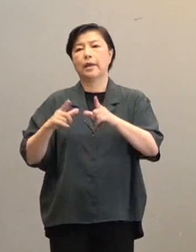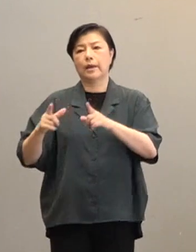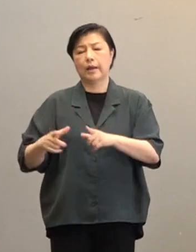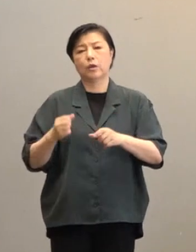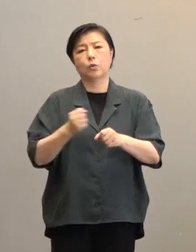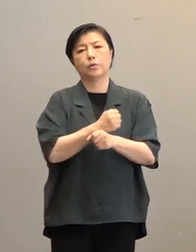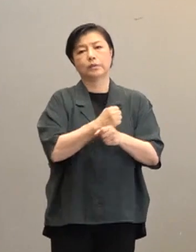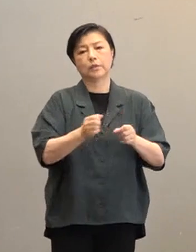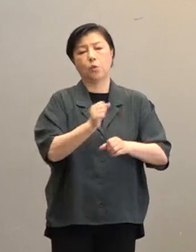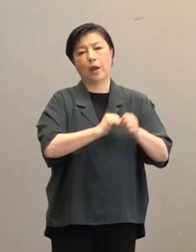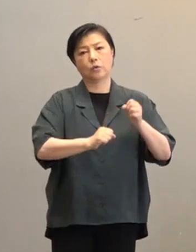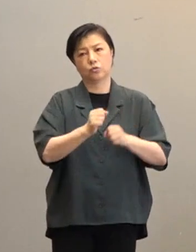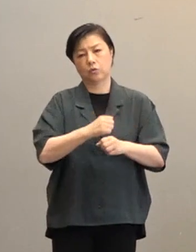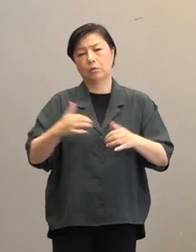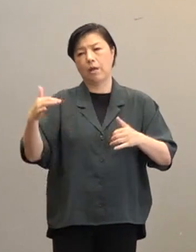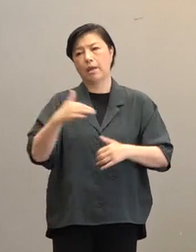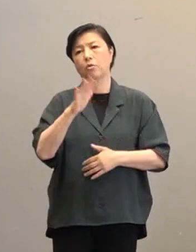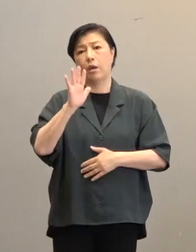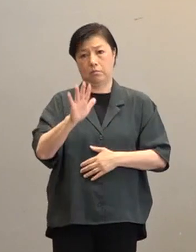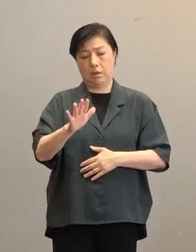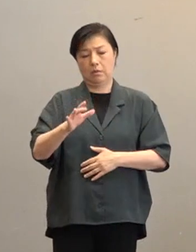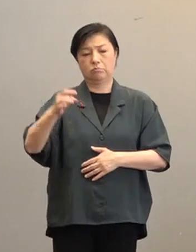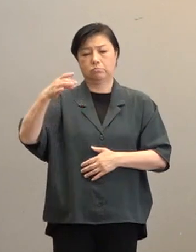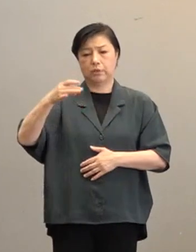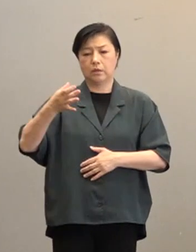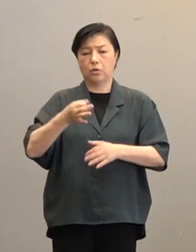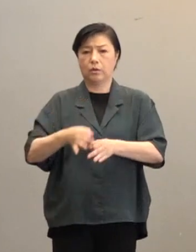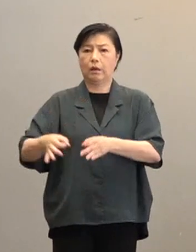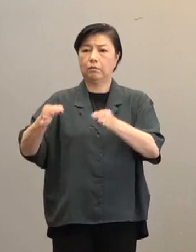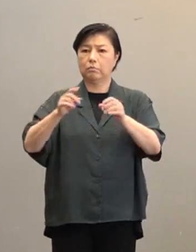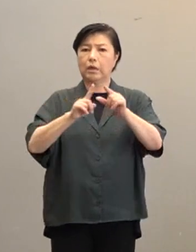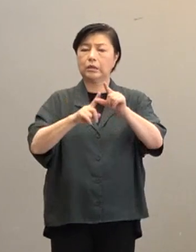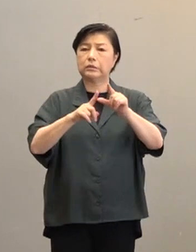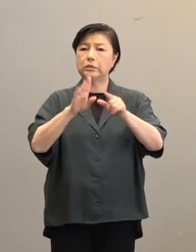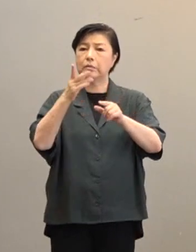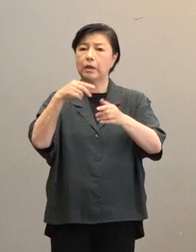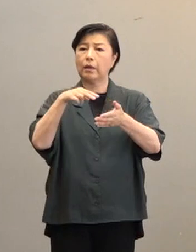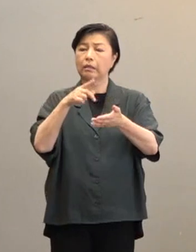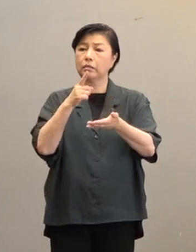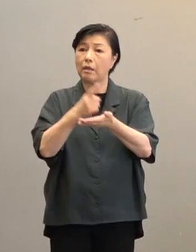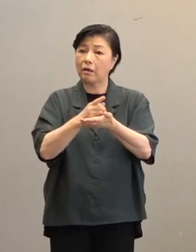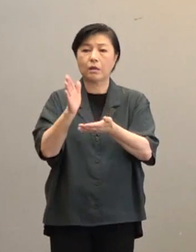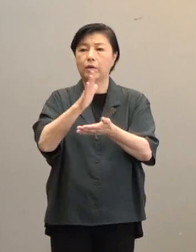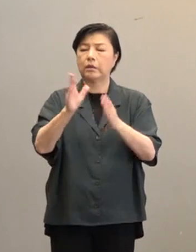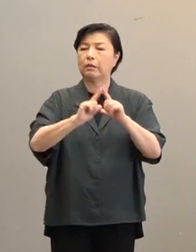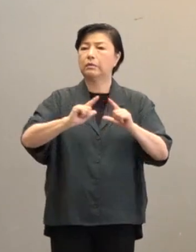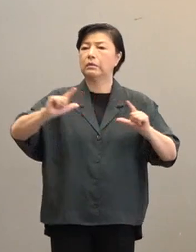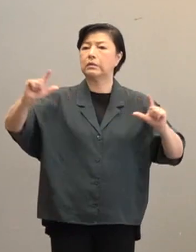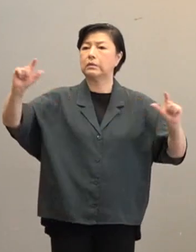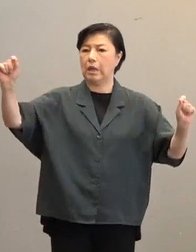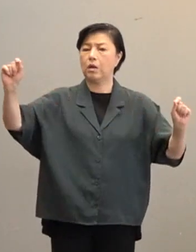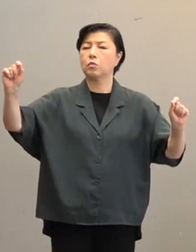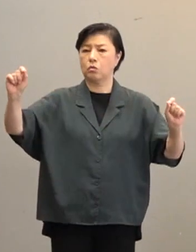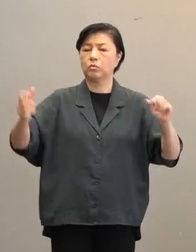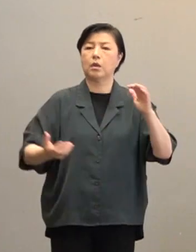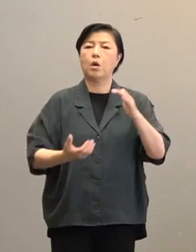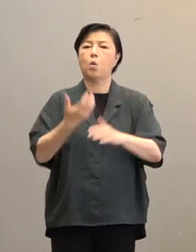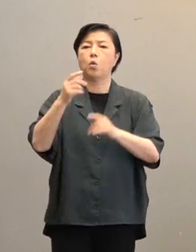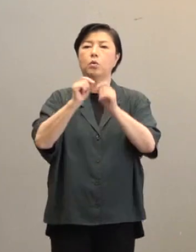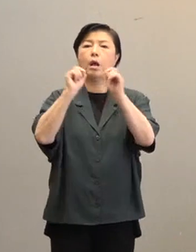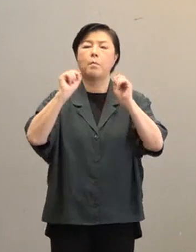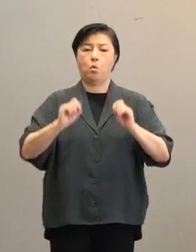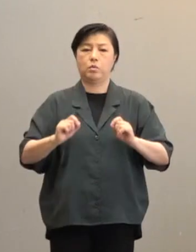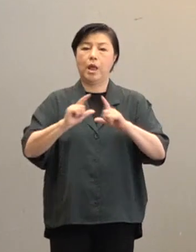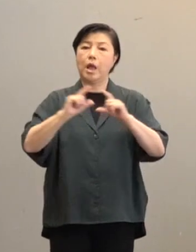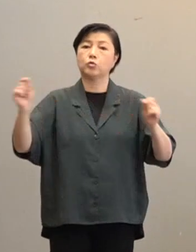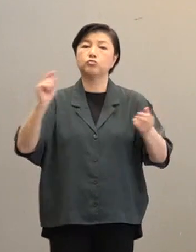影響を及ぼすというふうに思っています。この電気料金の値上げは千葉県特有のものではなくて、全国で起きていることでありますので、